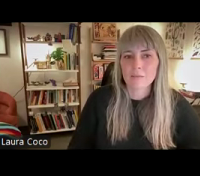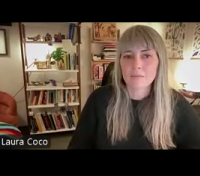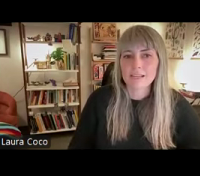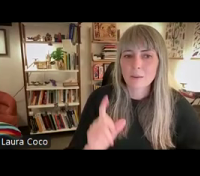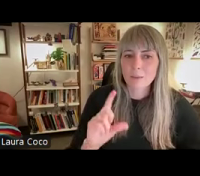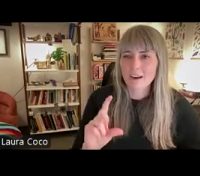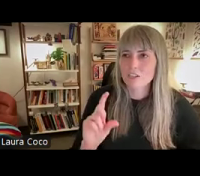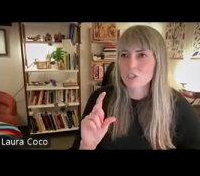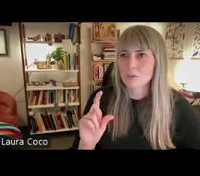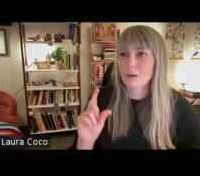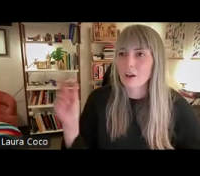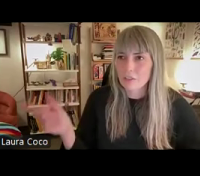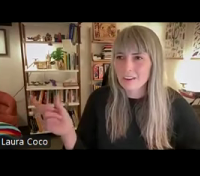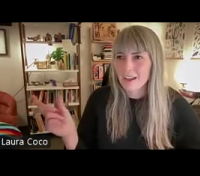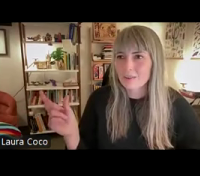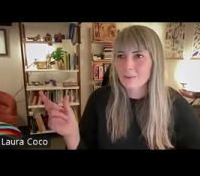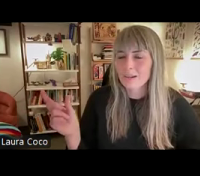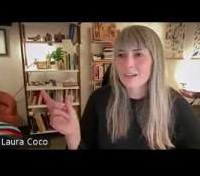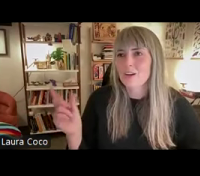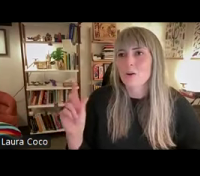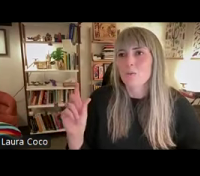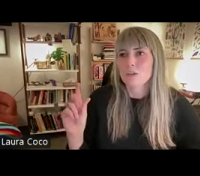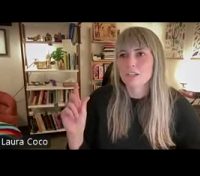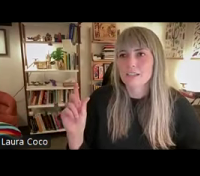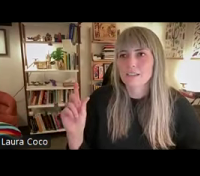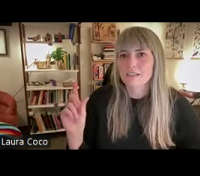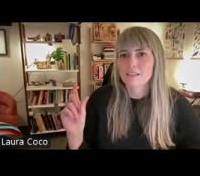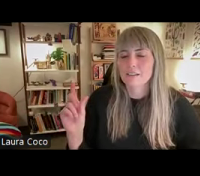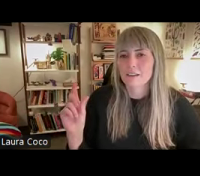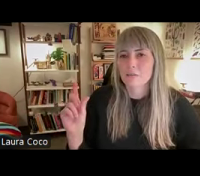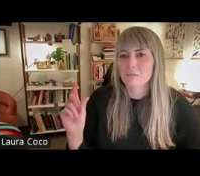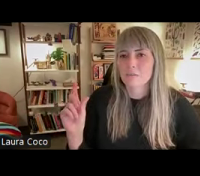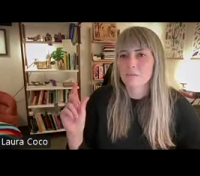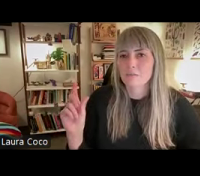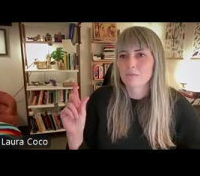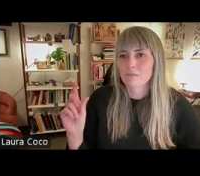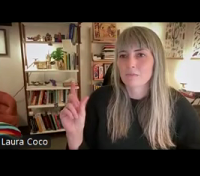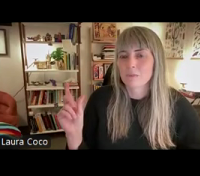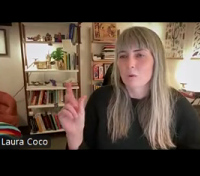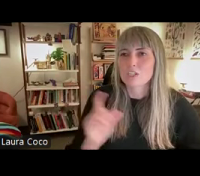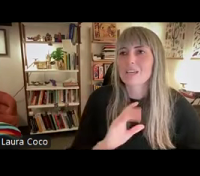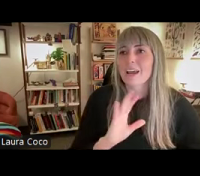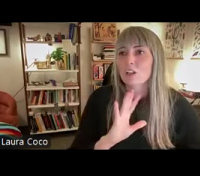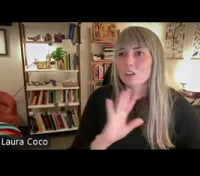variable un poquito más de cerca porque se compara a otra categoría que es